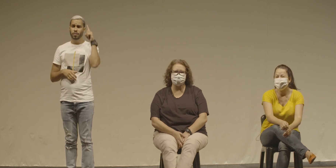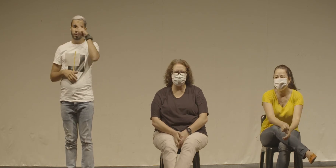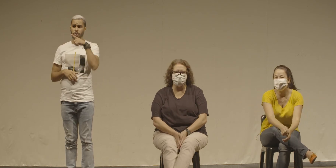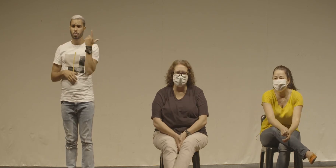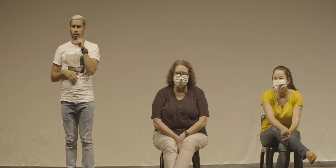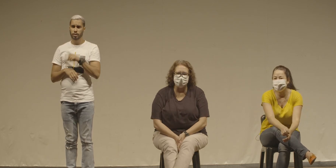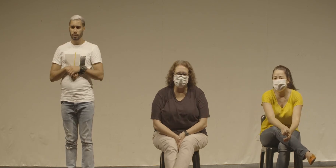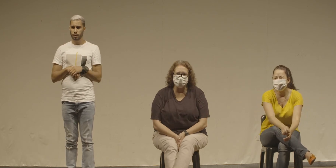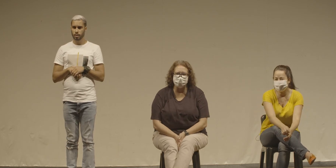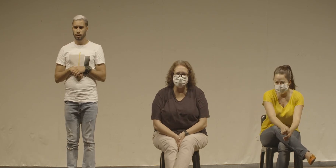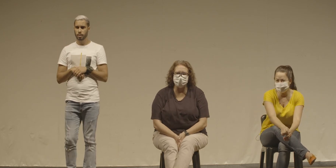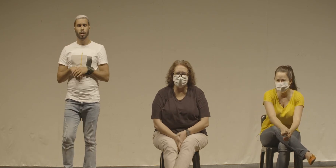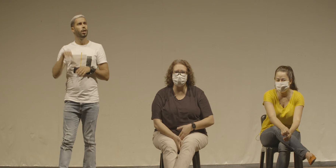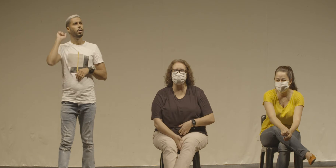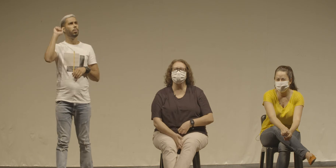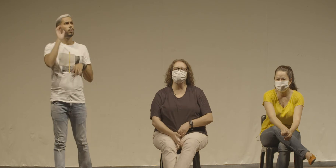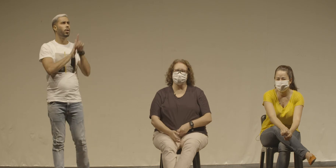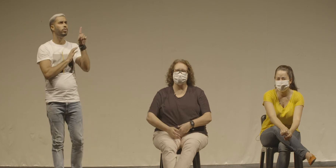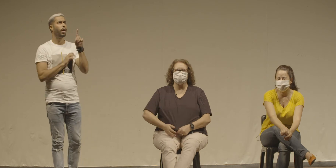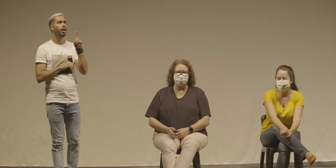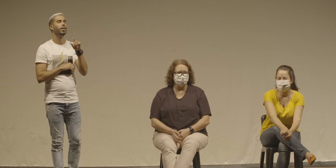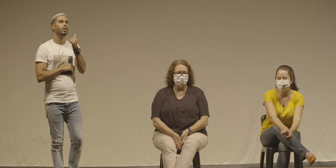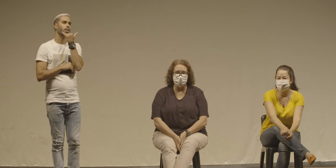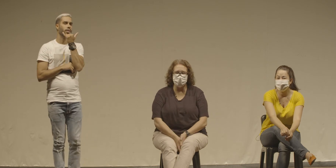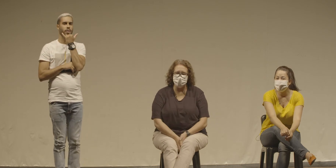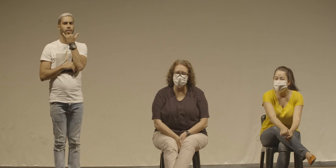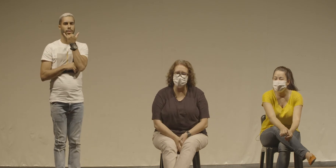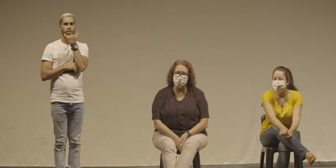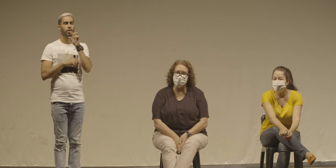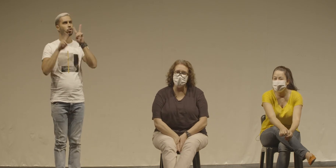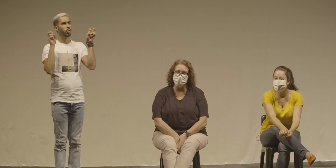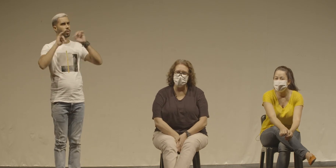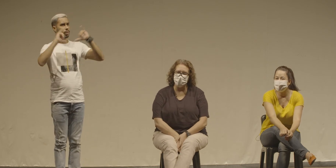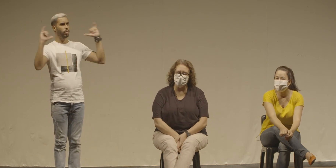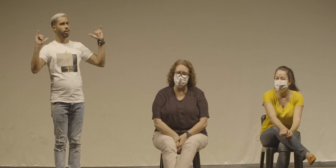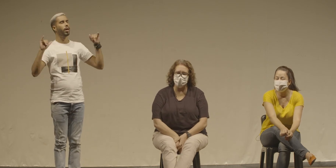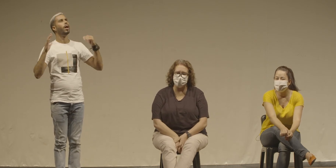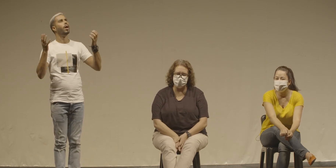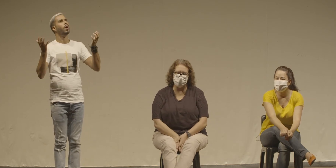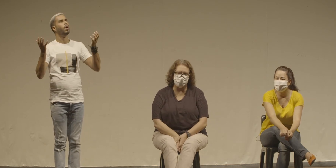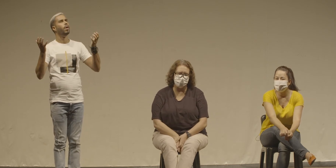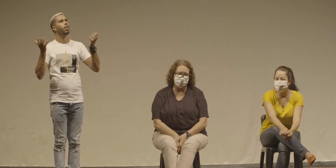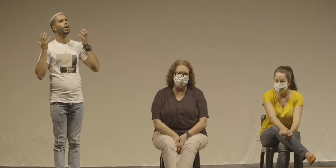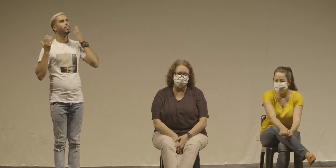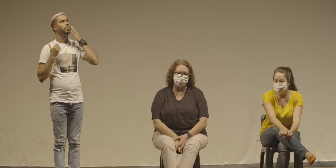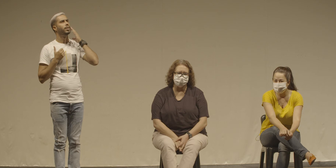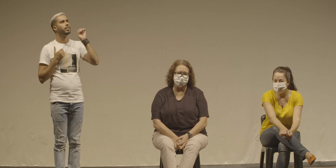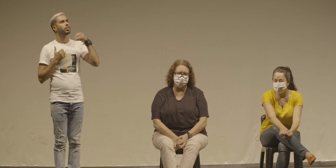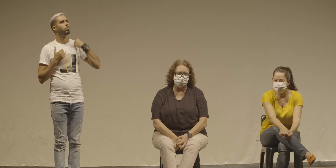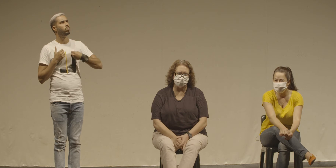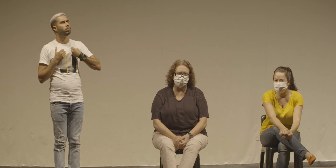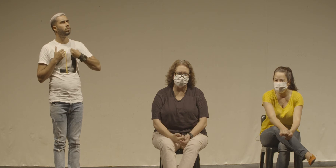pensando... Claro! Desculpa, vocês estão falando de divulgação, mas eu queria saber se existe a possibilidade de ter